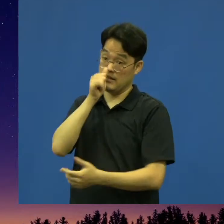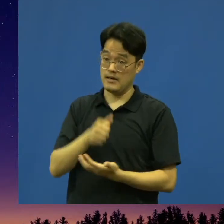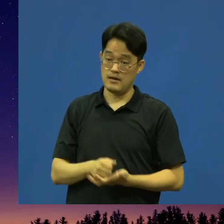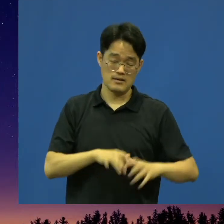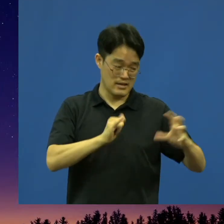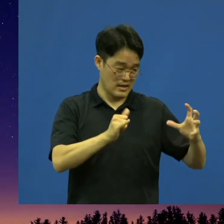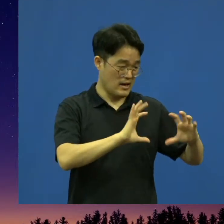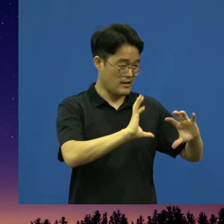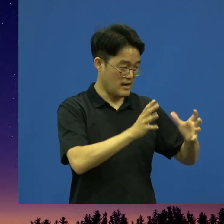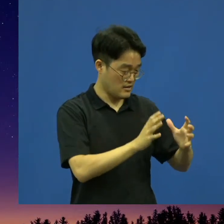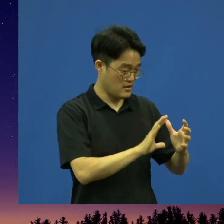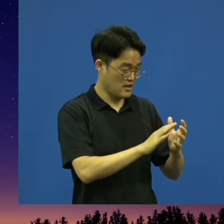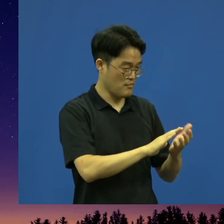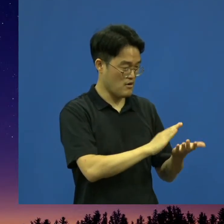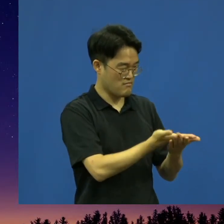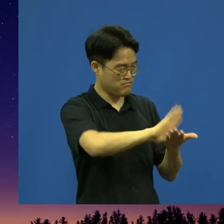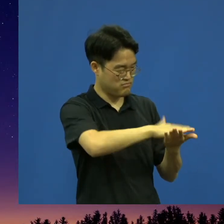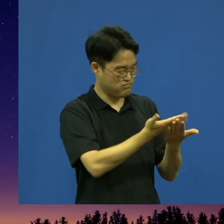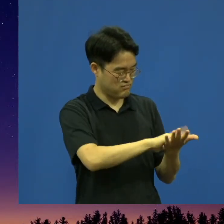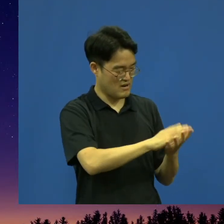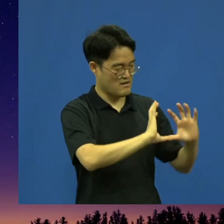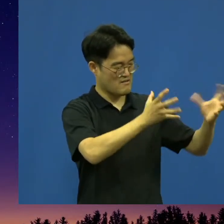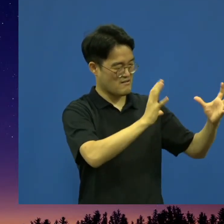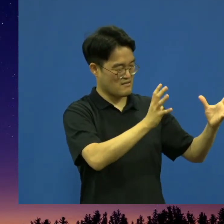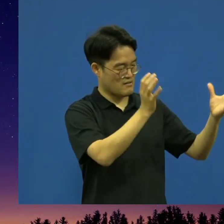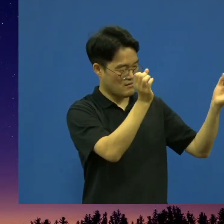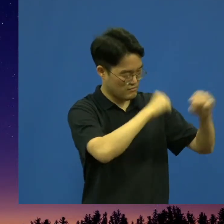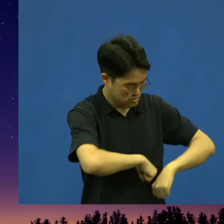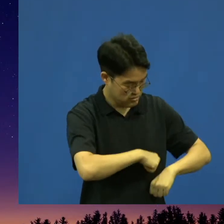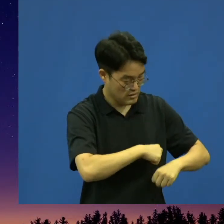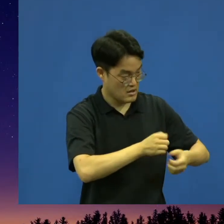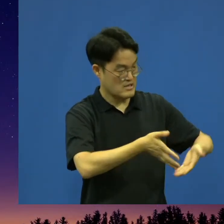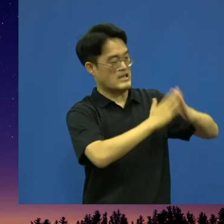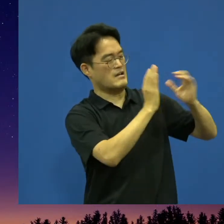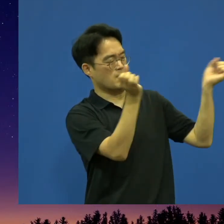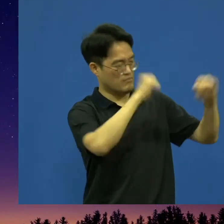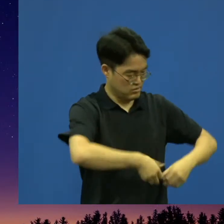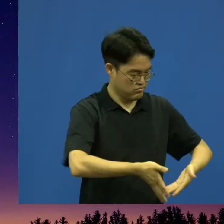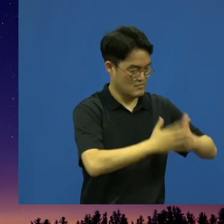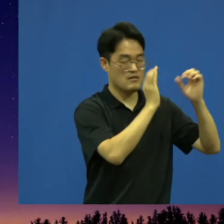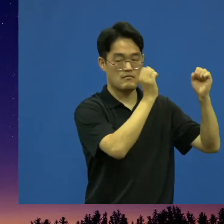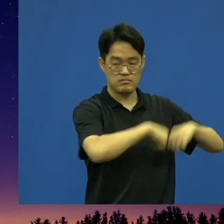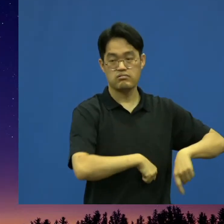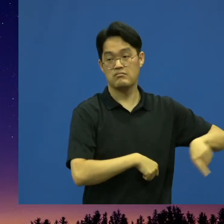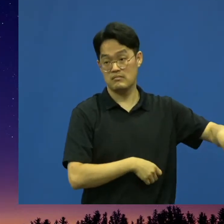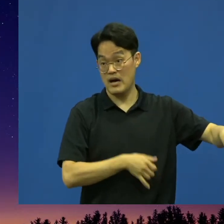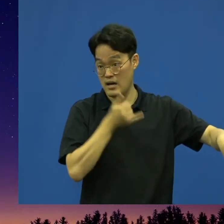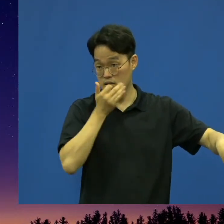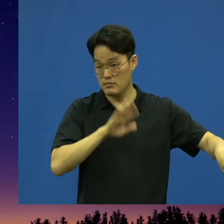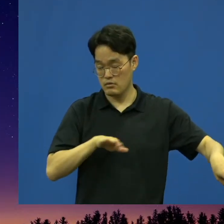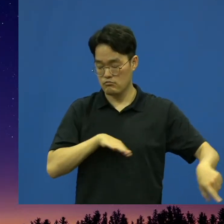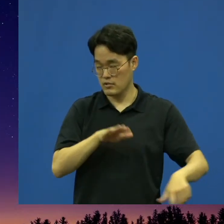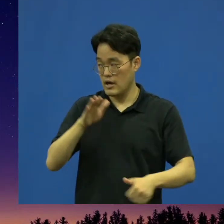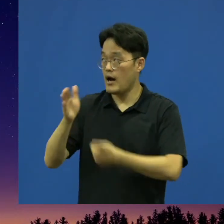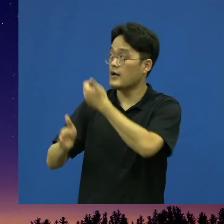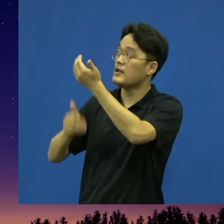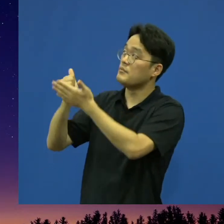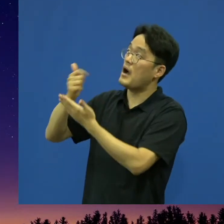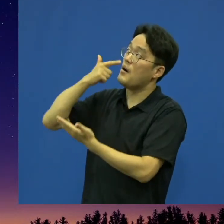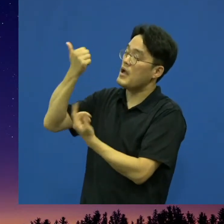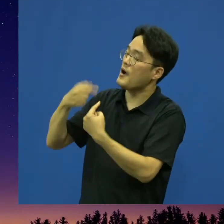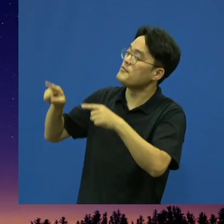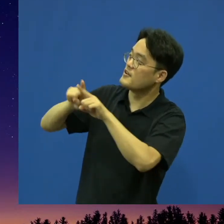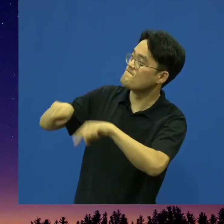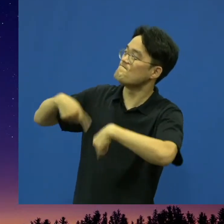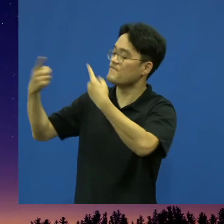그 나라들은 다 있다가 없어지고 있다가 없어지지만, 우리가 아들 하나님과 함께 들어가는 그 인자의